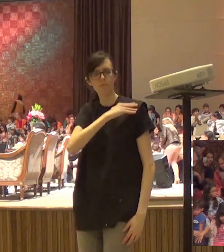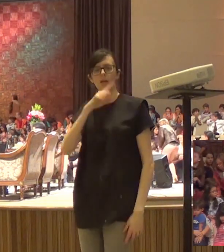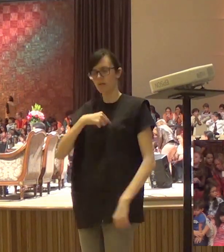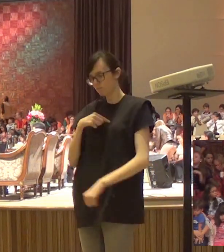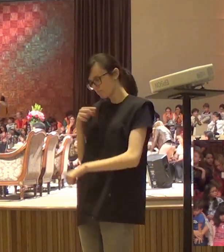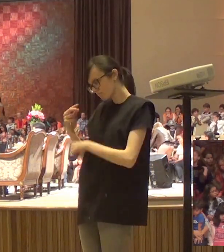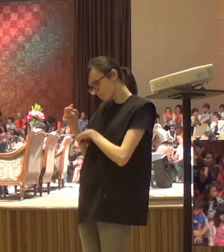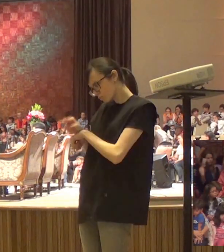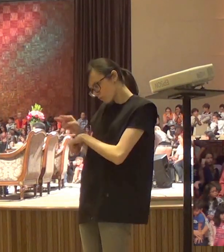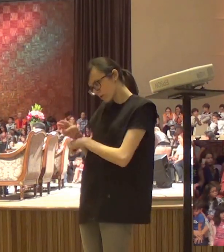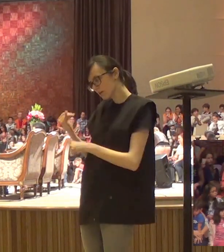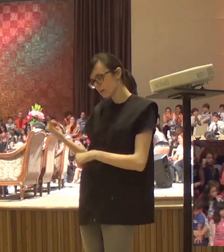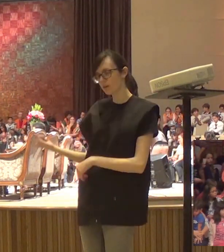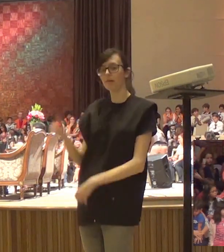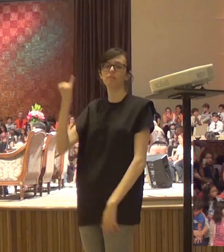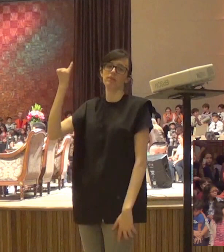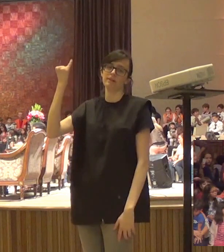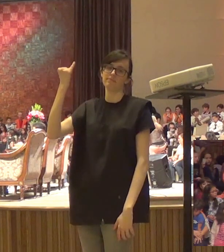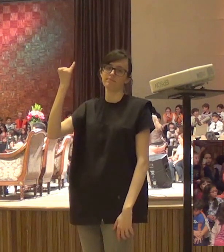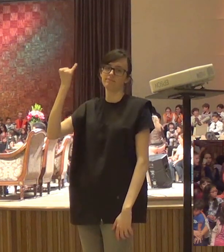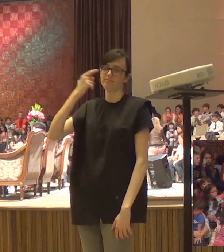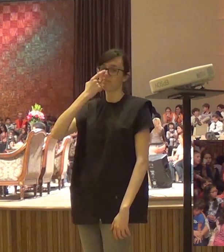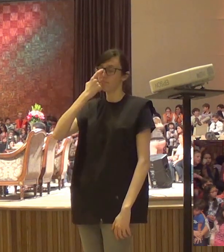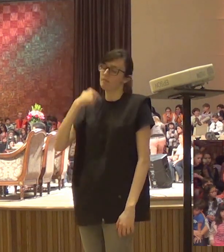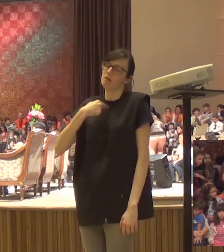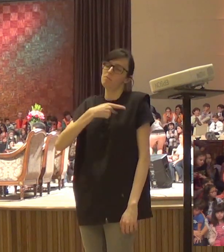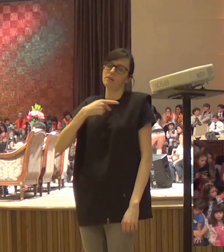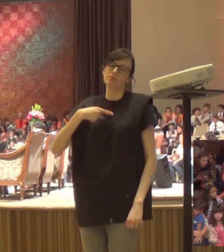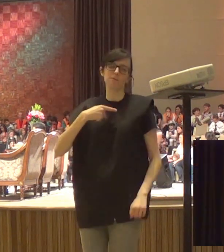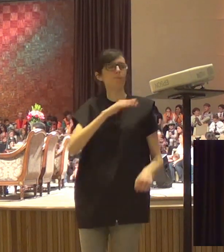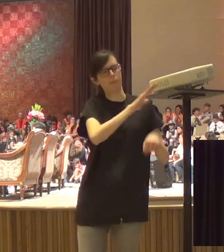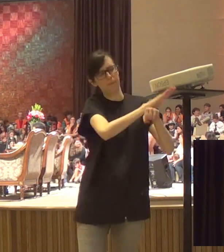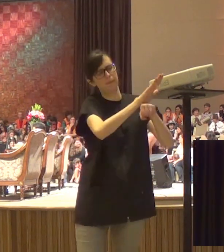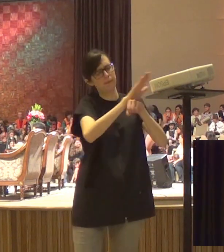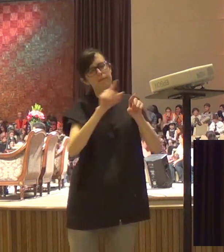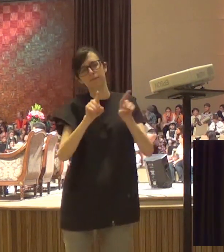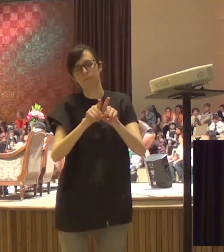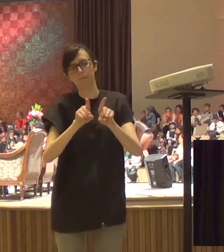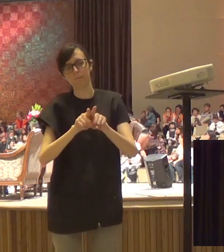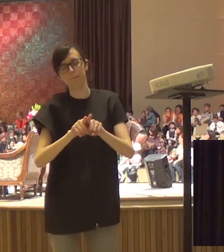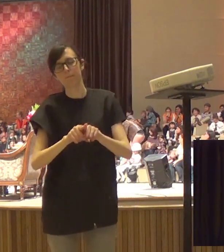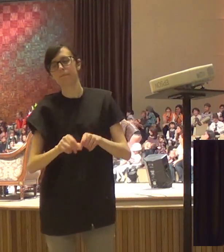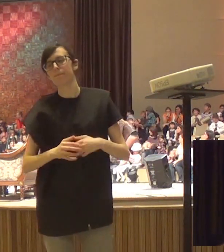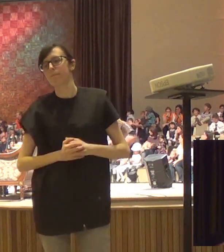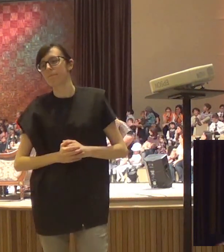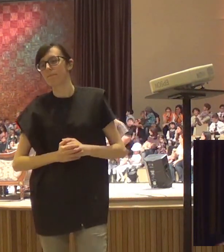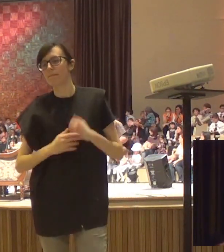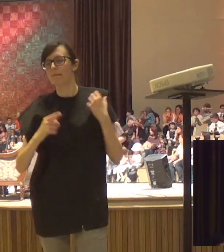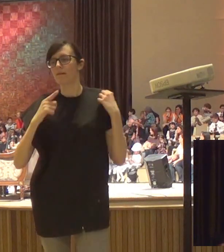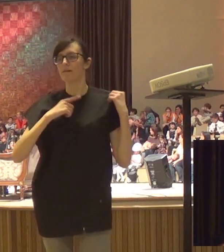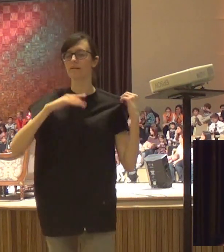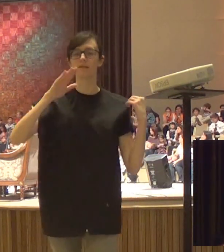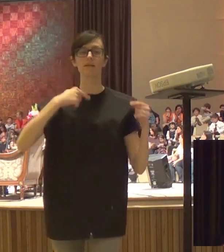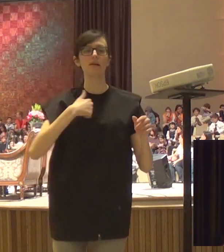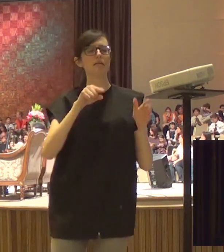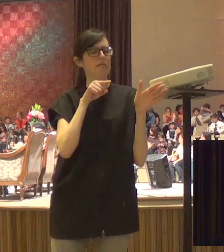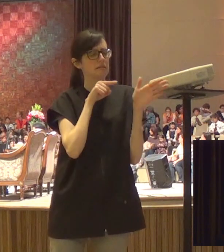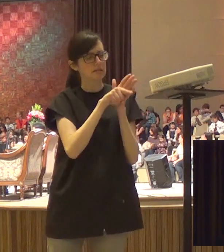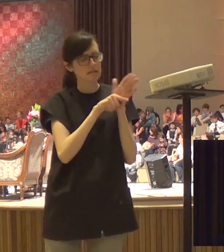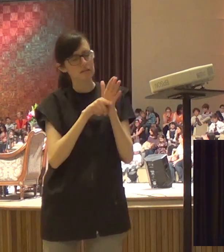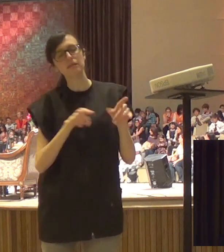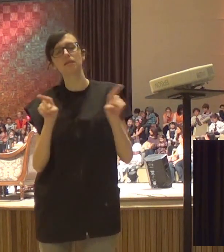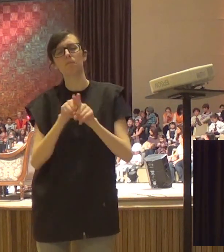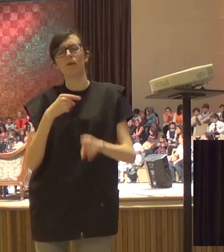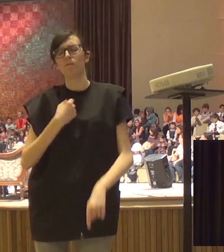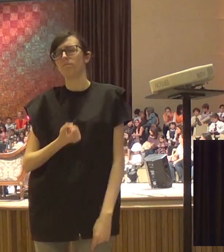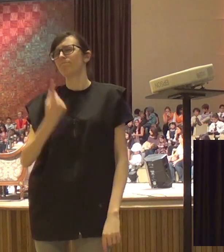é minha. E no coração do nosso, como pais. Deixa eu compartilhar com vocês as últimas estatísticas que eu achei muito